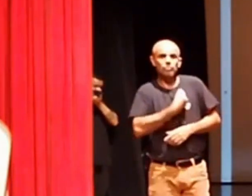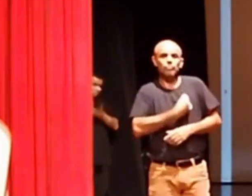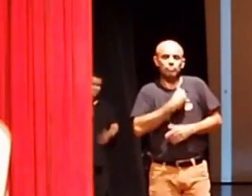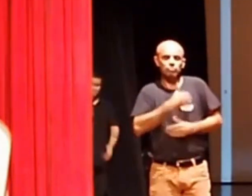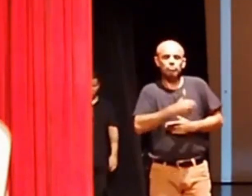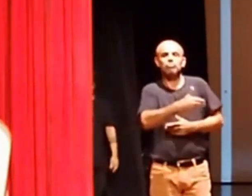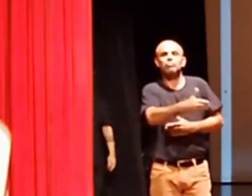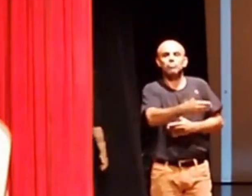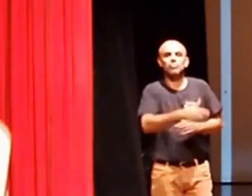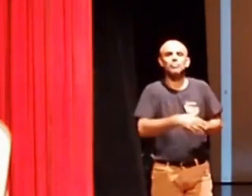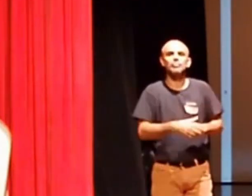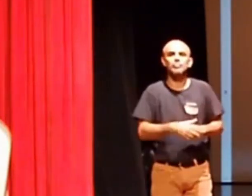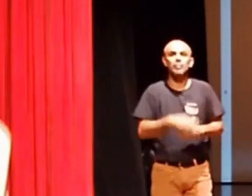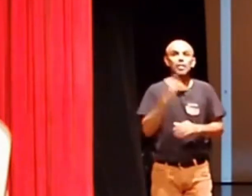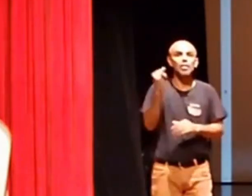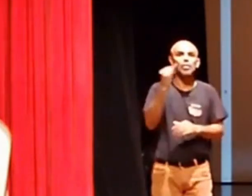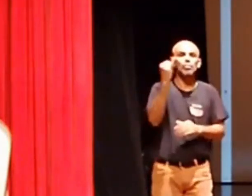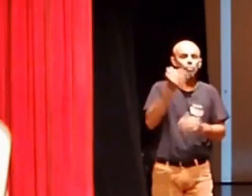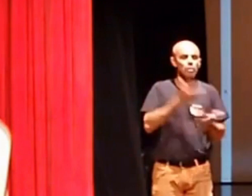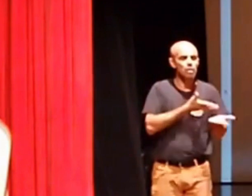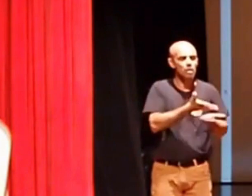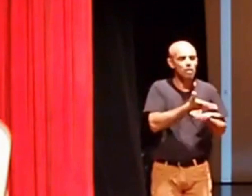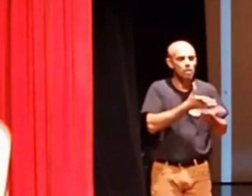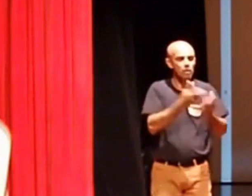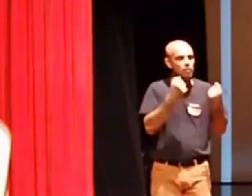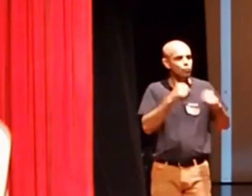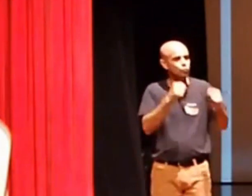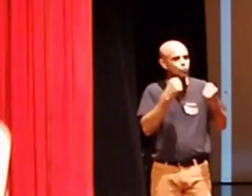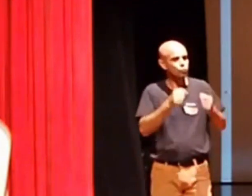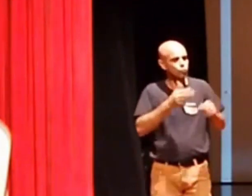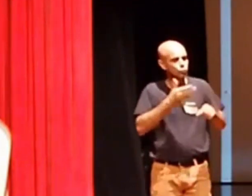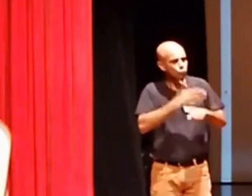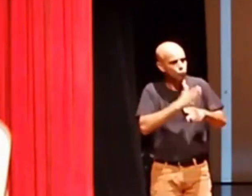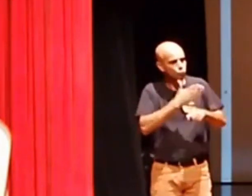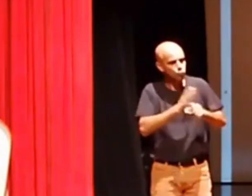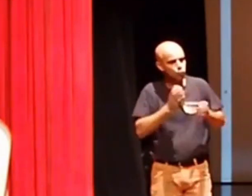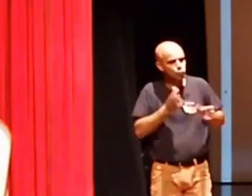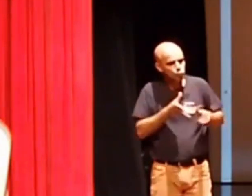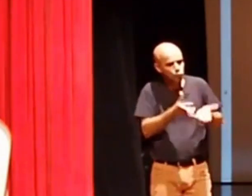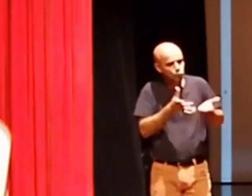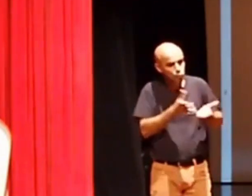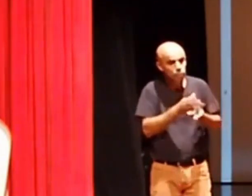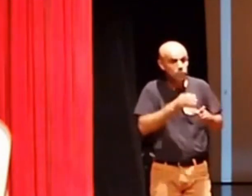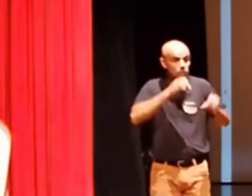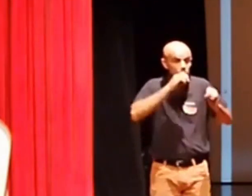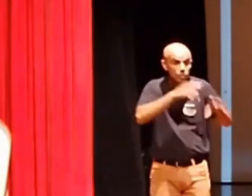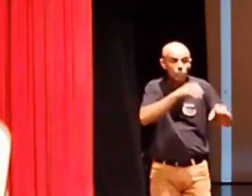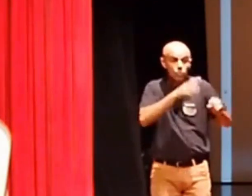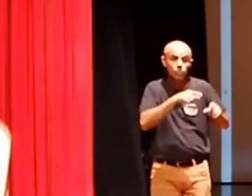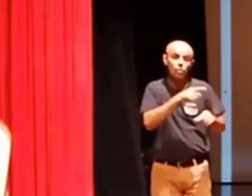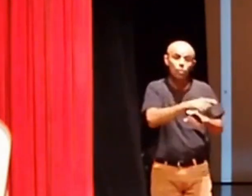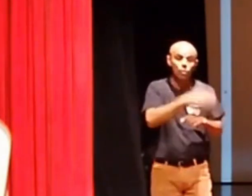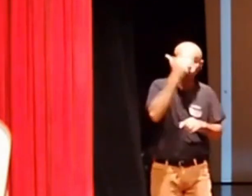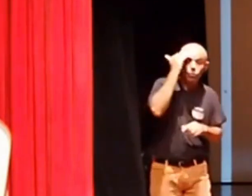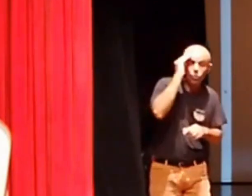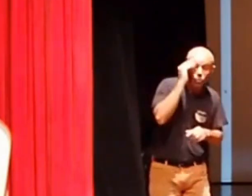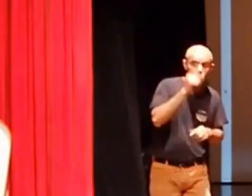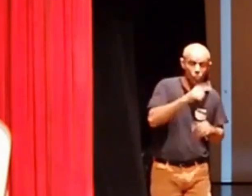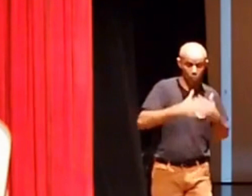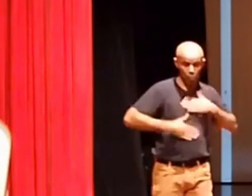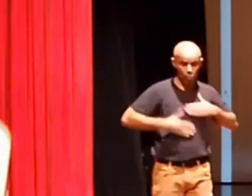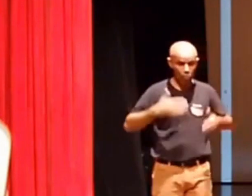É tão importante quanto tratar com exercício, tratar esse paciente educando para que ele entenda o que está acontecendo com o